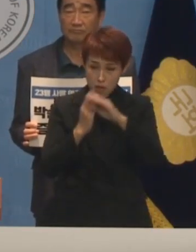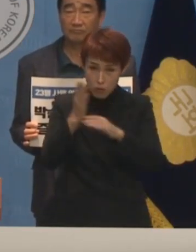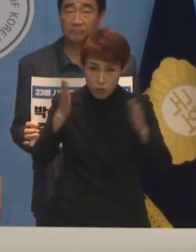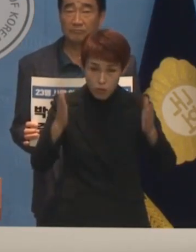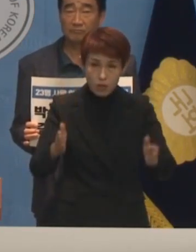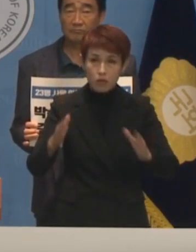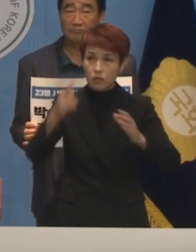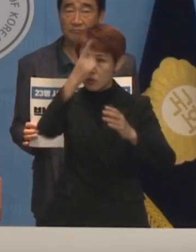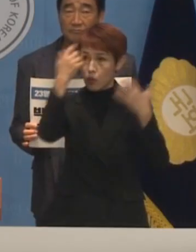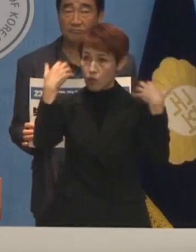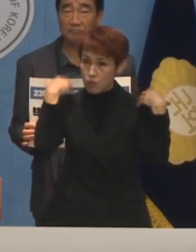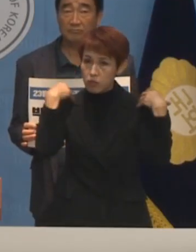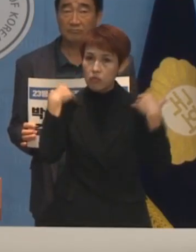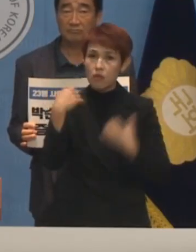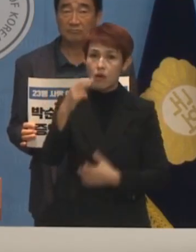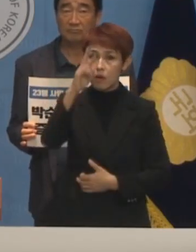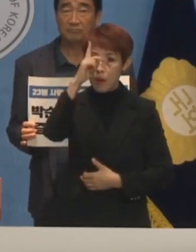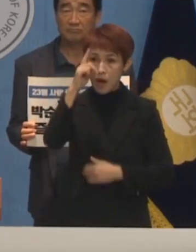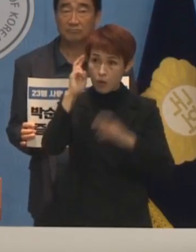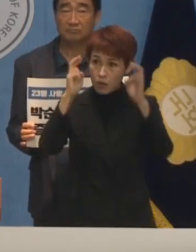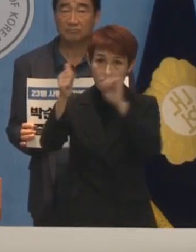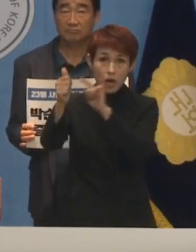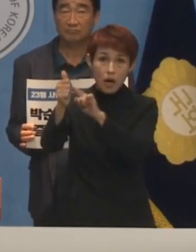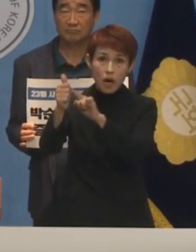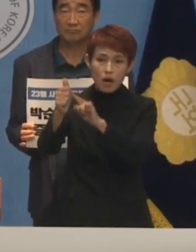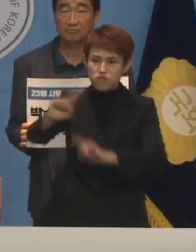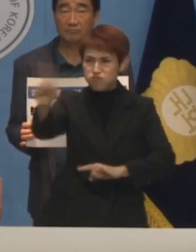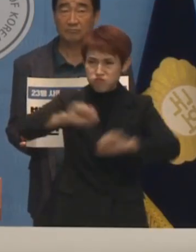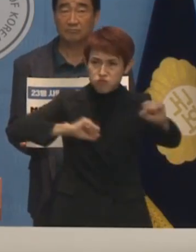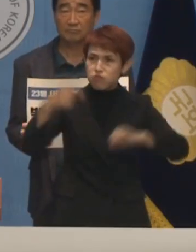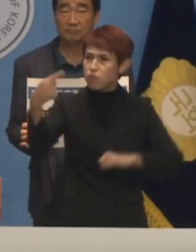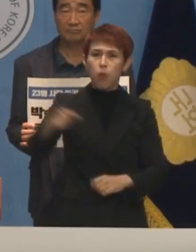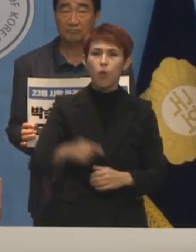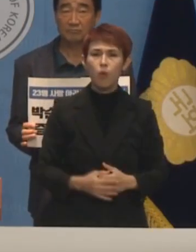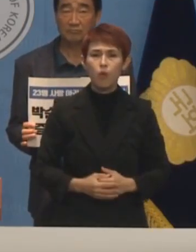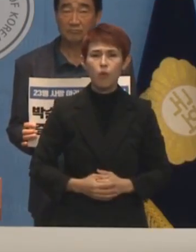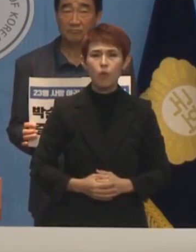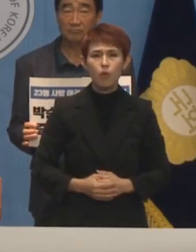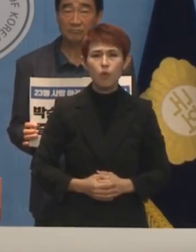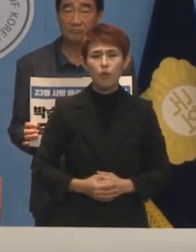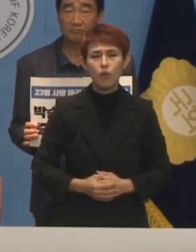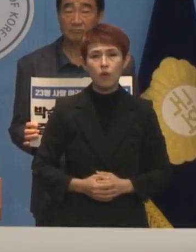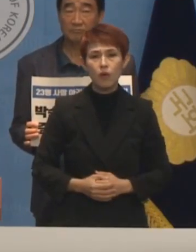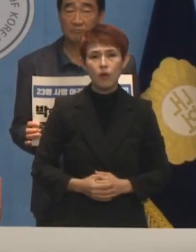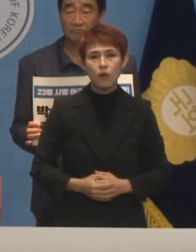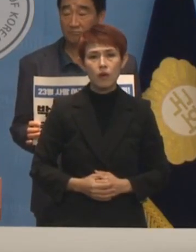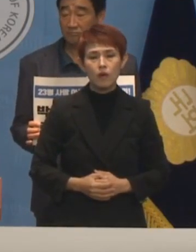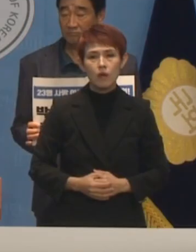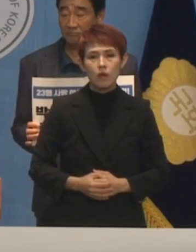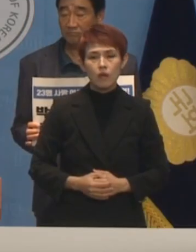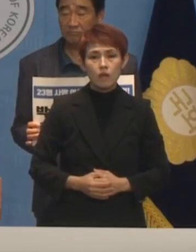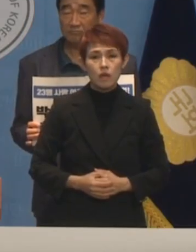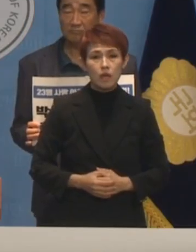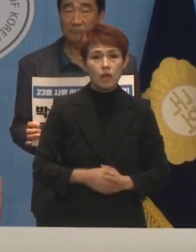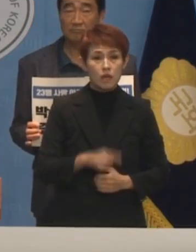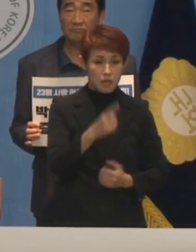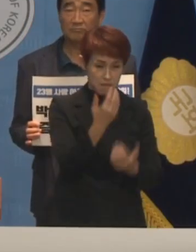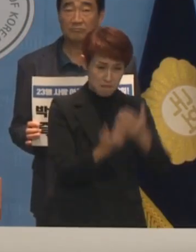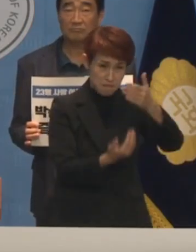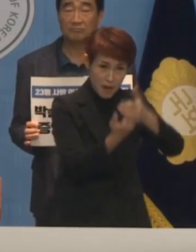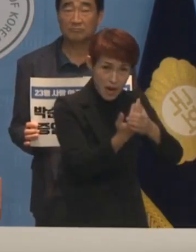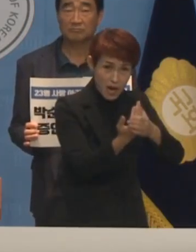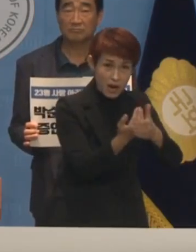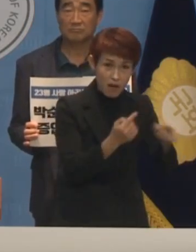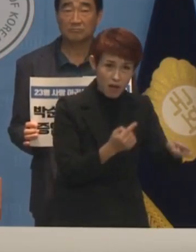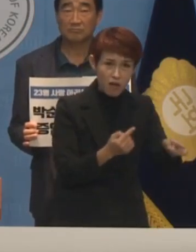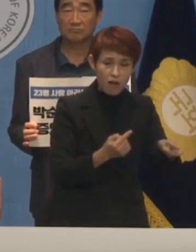정부와 그리고 박순관 대표는 무슨 짓거리를 하고 있는지 모르겠습니다. 이번 아리셀 참사는 여기 계신